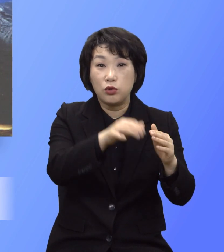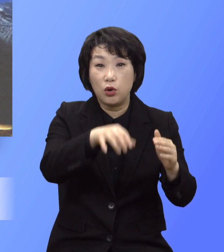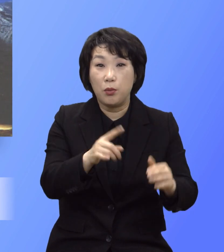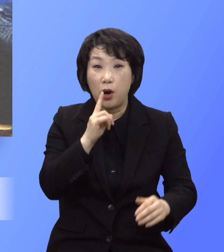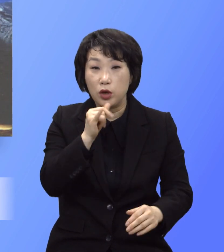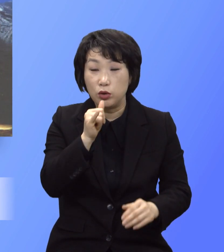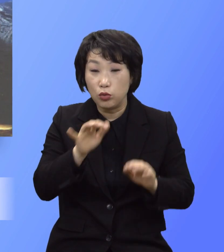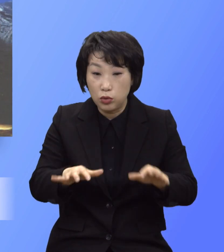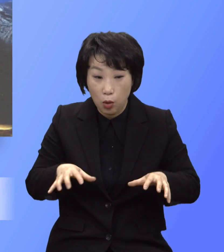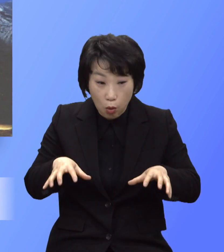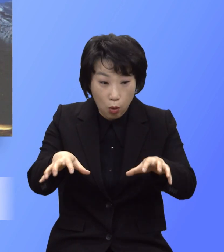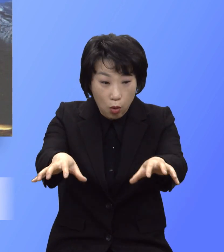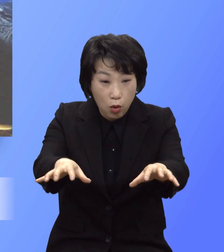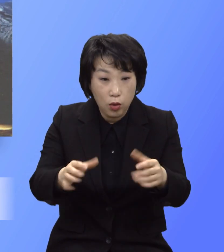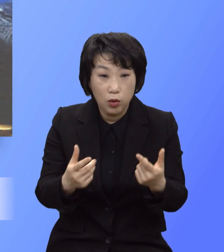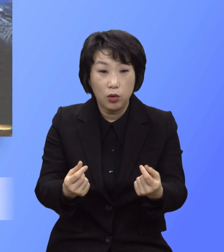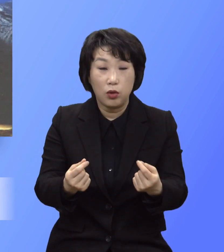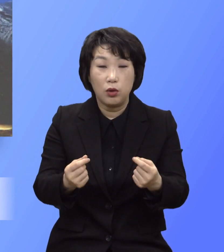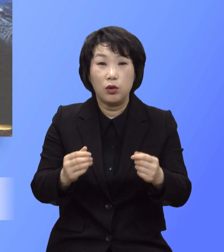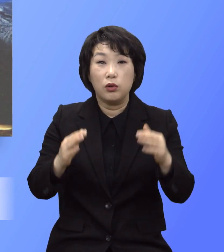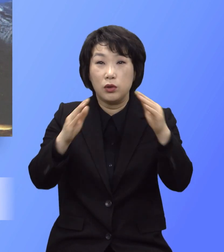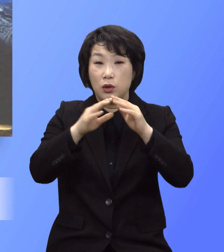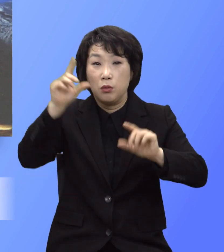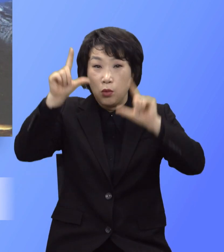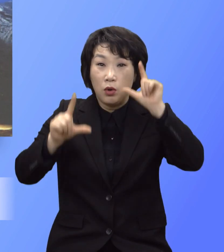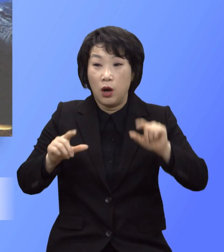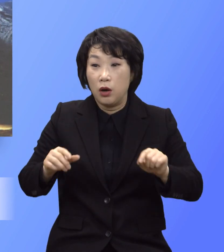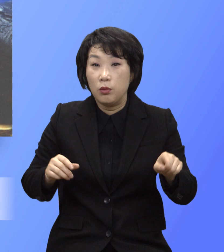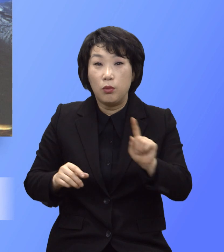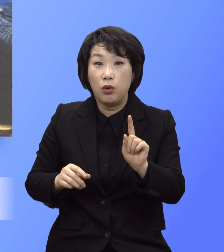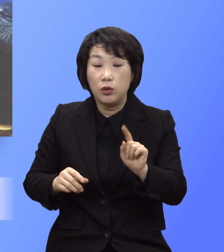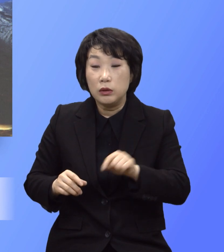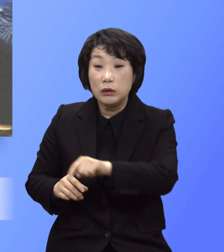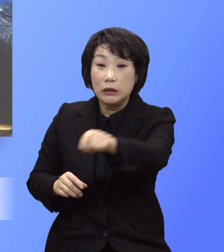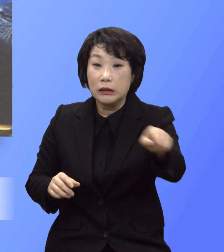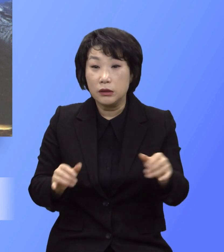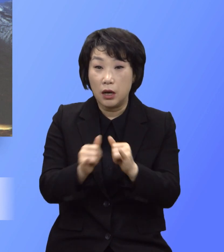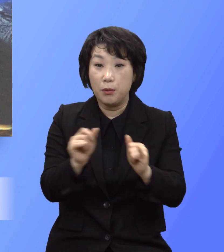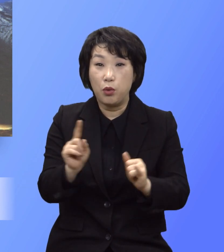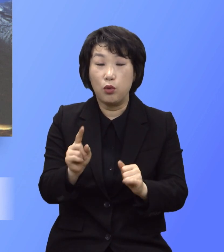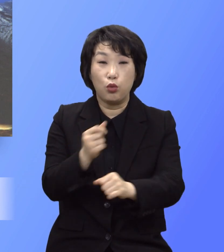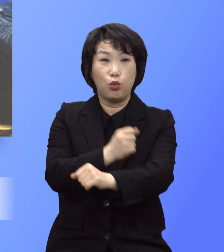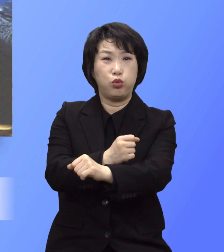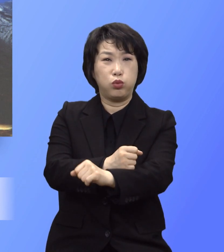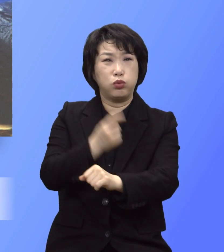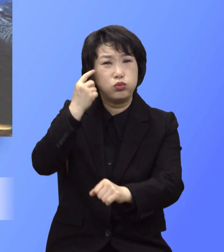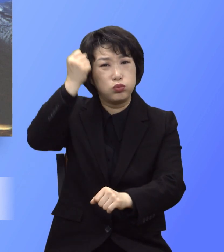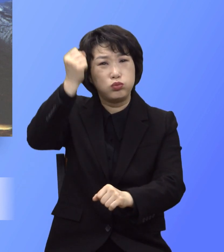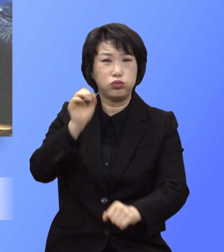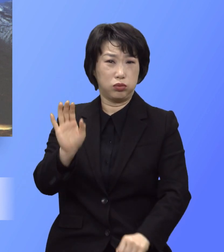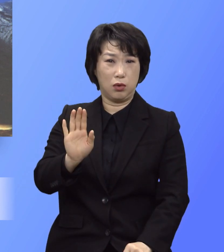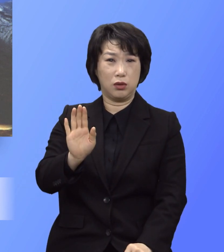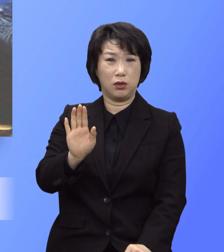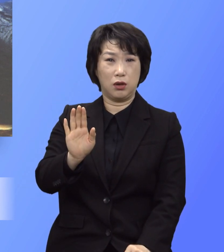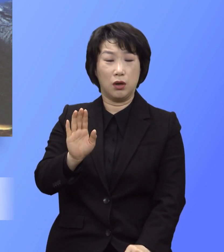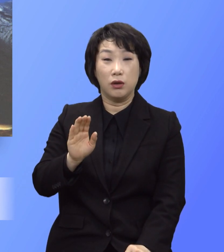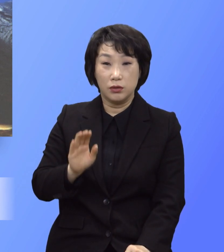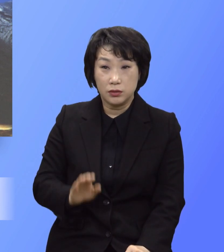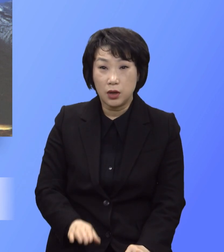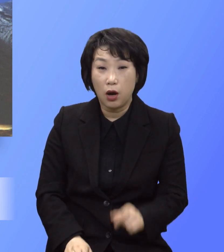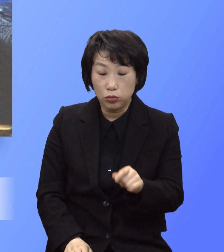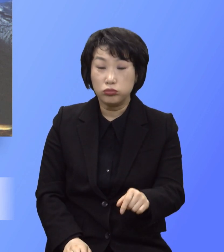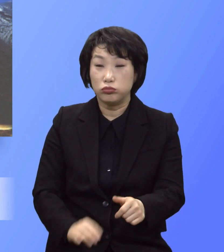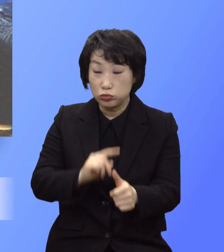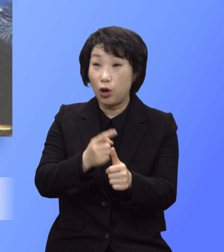다 그렇게 돼 있으니까 그 사람들은 그걸 아주 큰 고생으로 여기는 것이 아니라